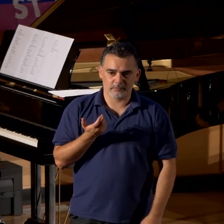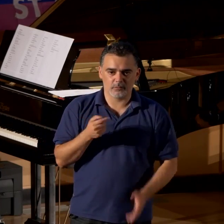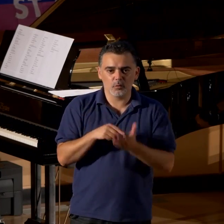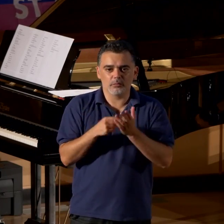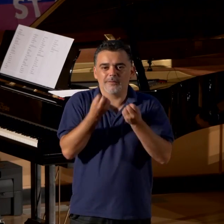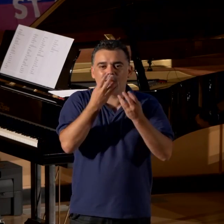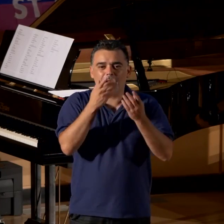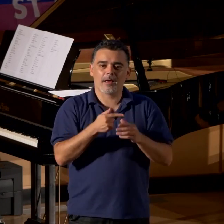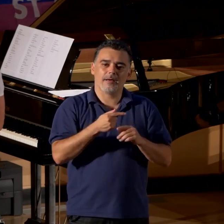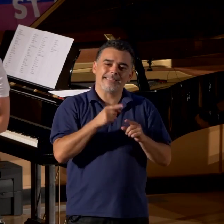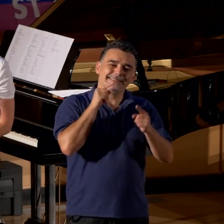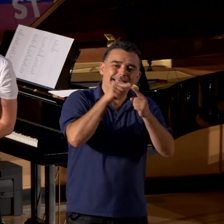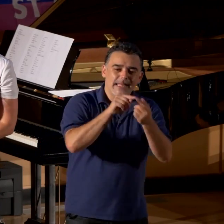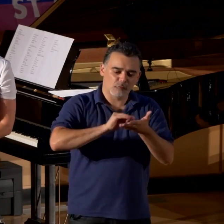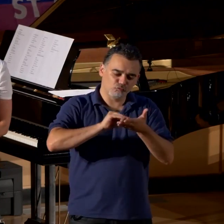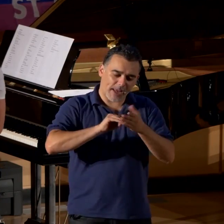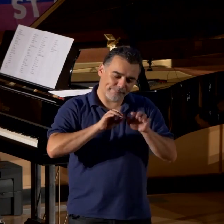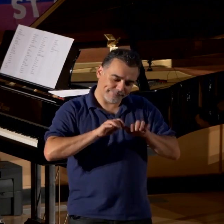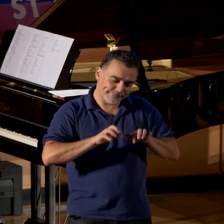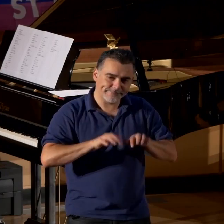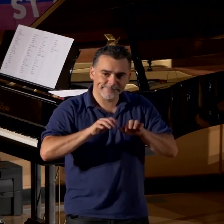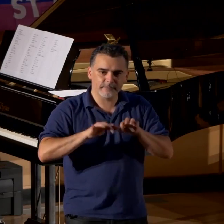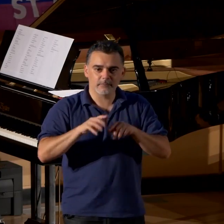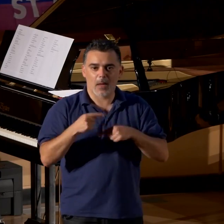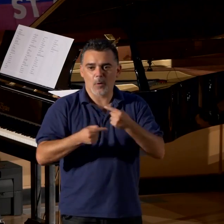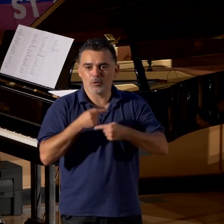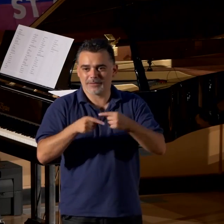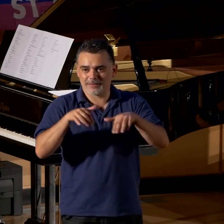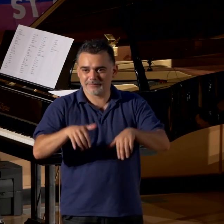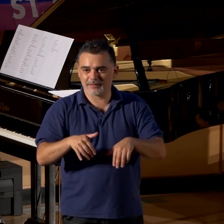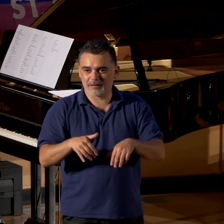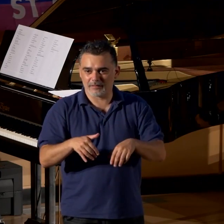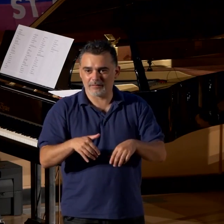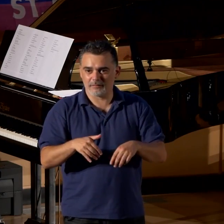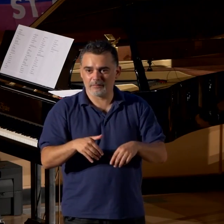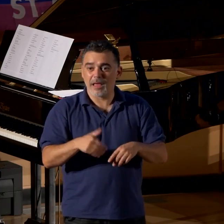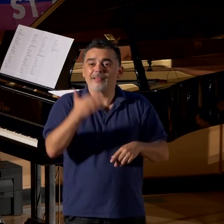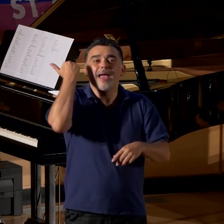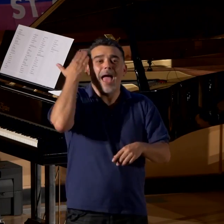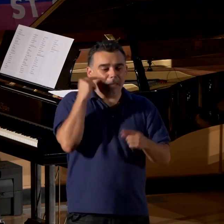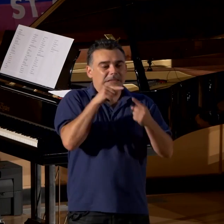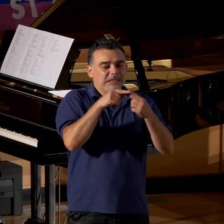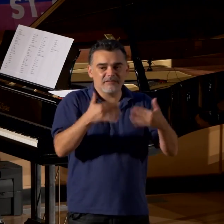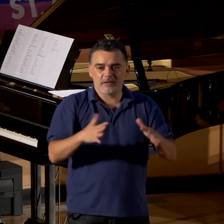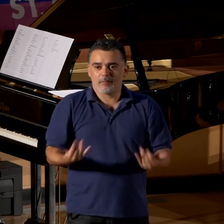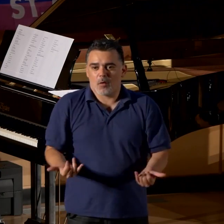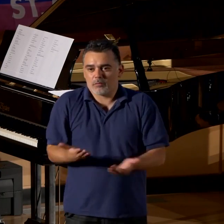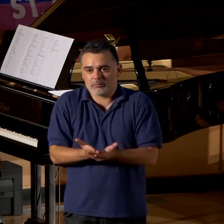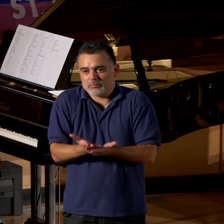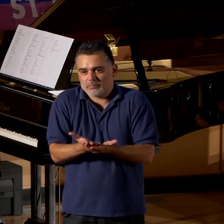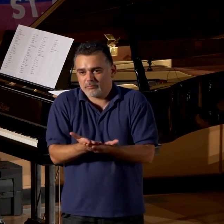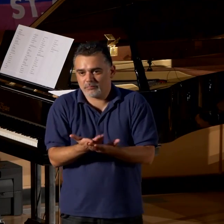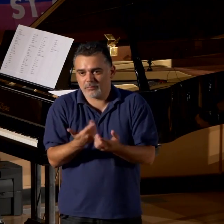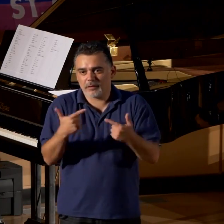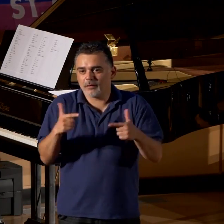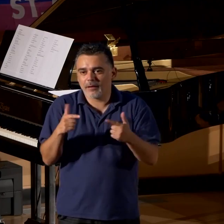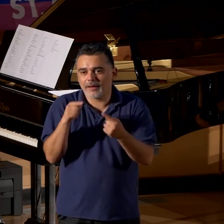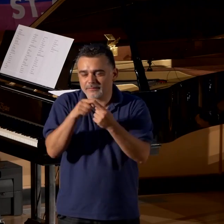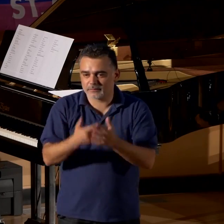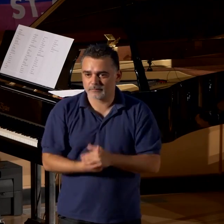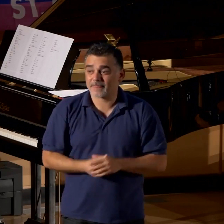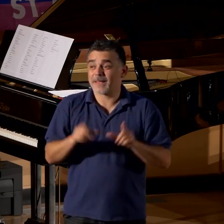Prozess, bis sie geschrieben sind. Und aus dem Grund ist es diesmal wirklich eher ein politisch ausgerichtetes